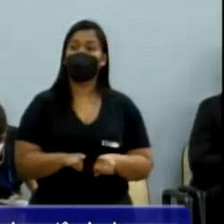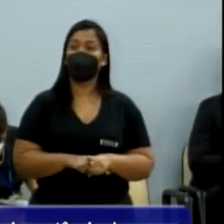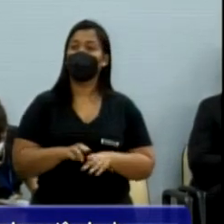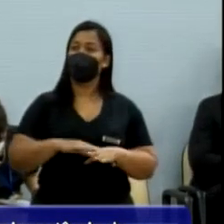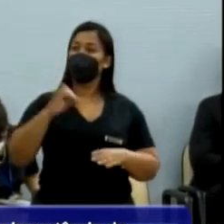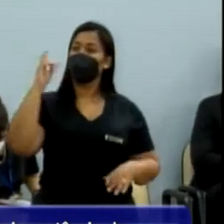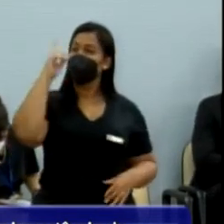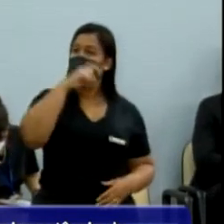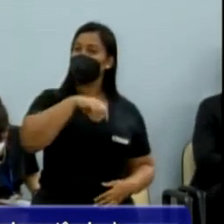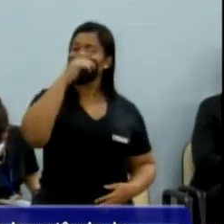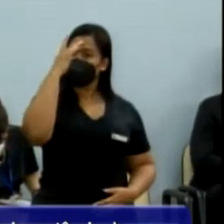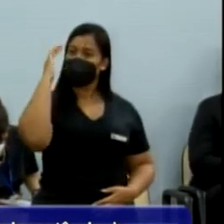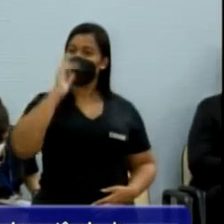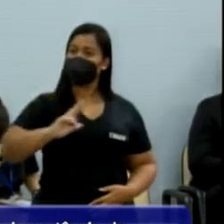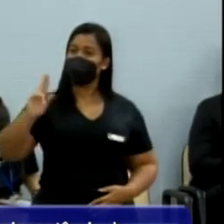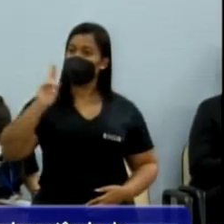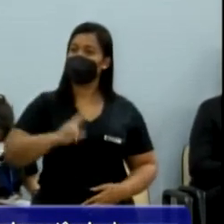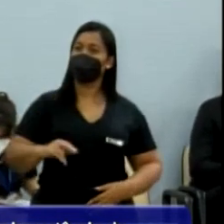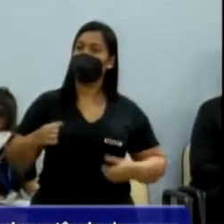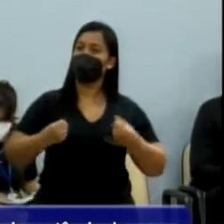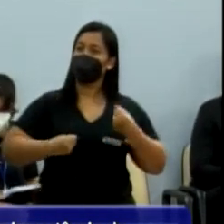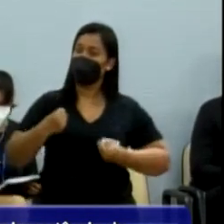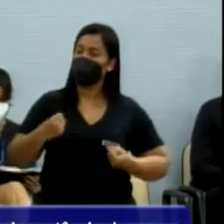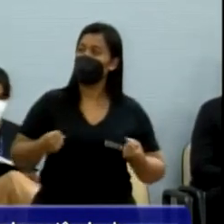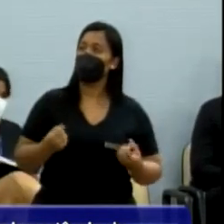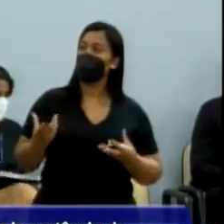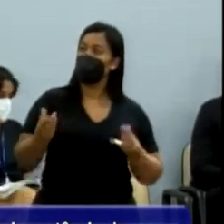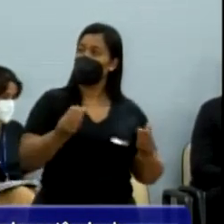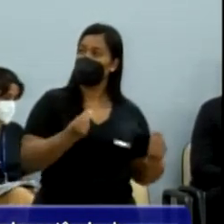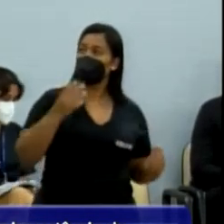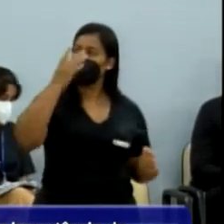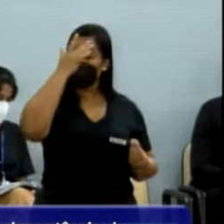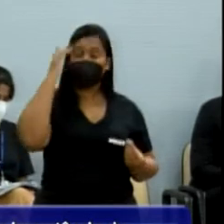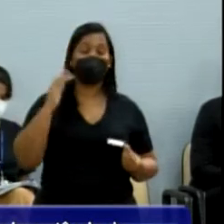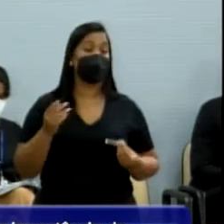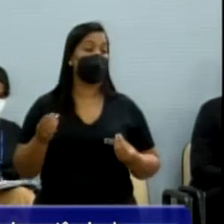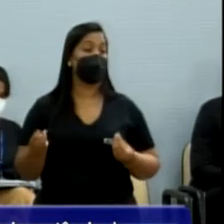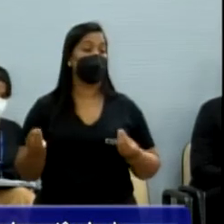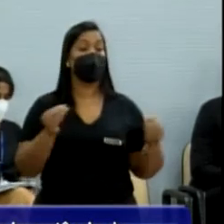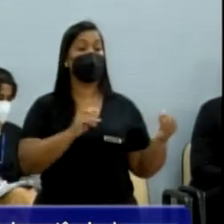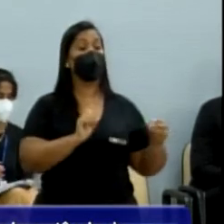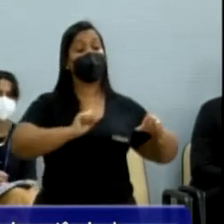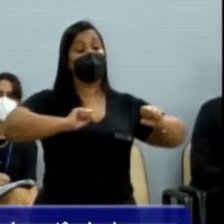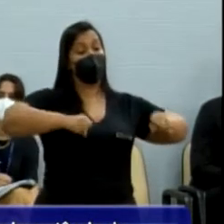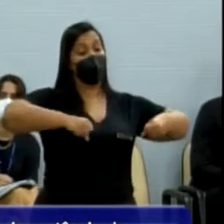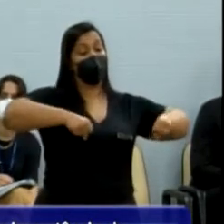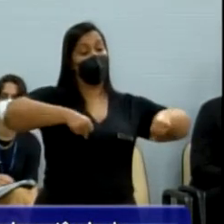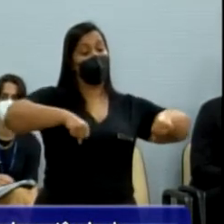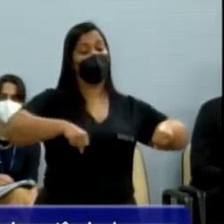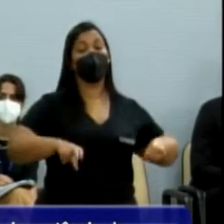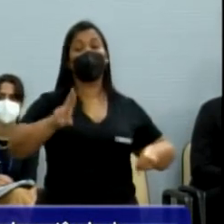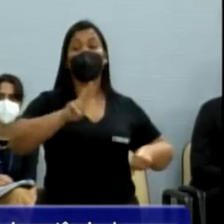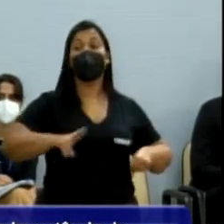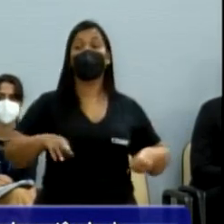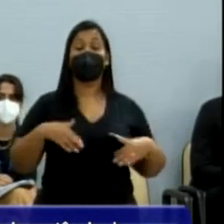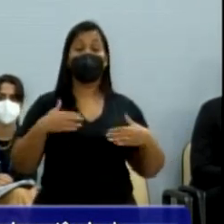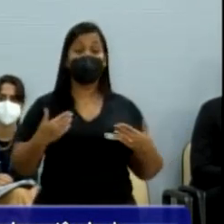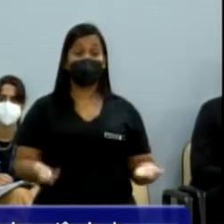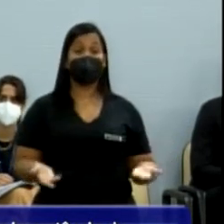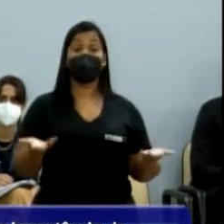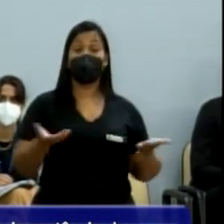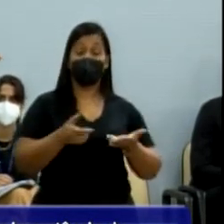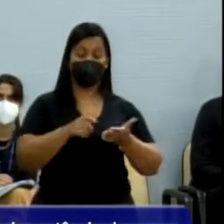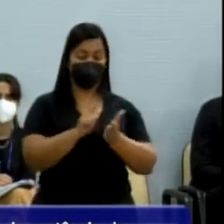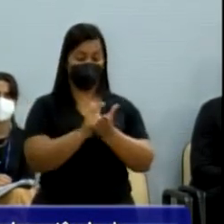para as pessoas utilizarem os seus carros, muita gente migrando para as motos, enfim. Mas tem uma matéria hoje